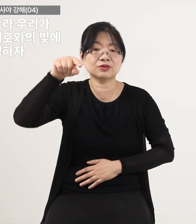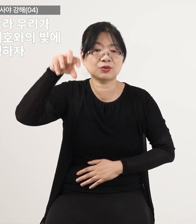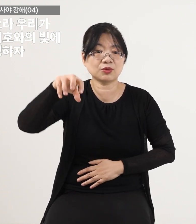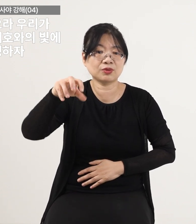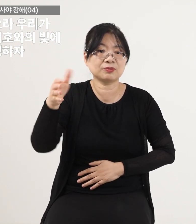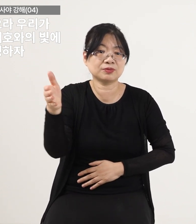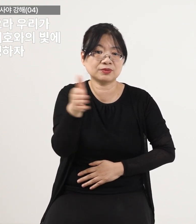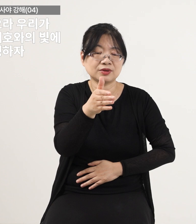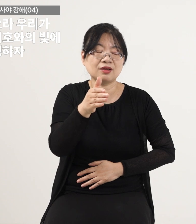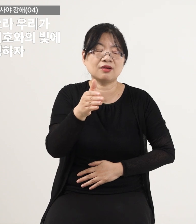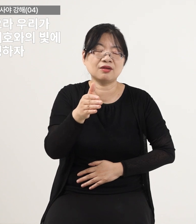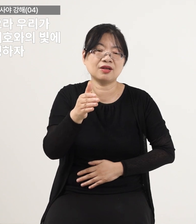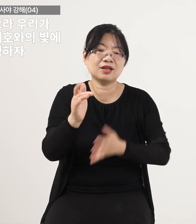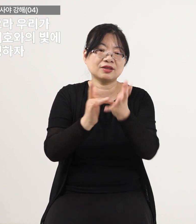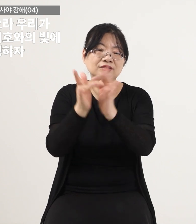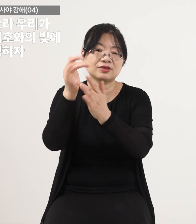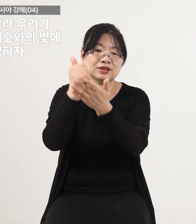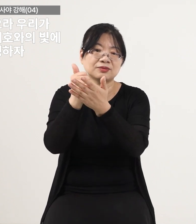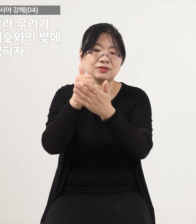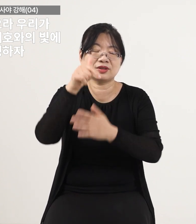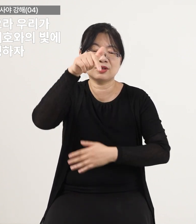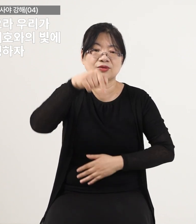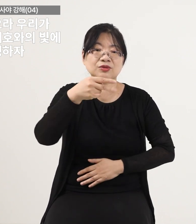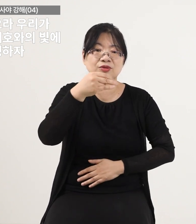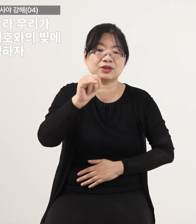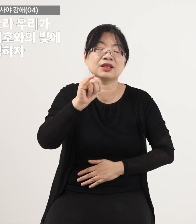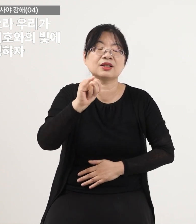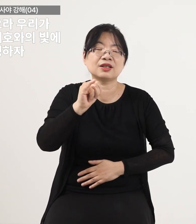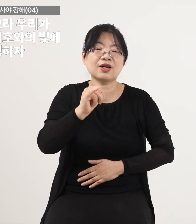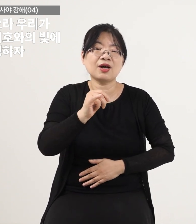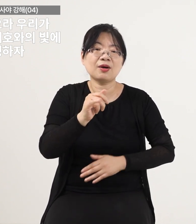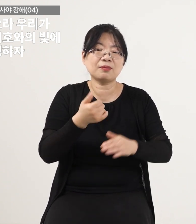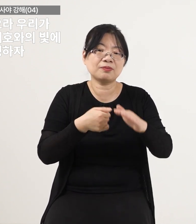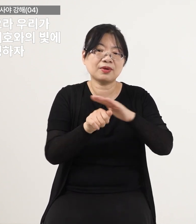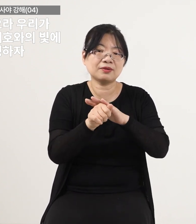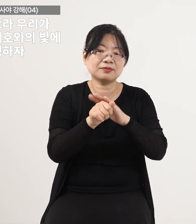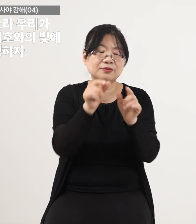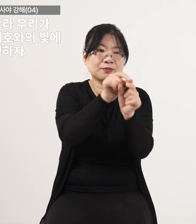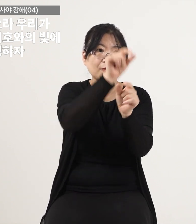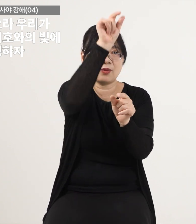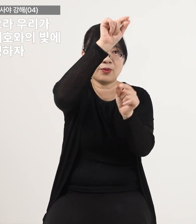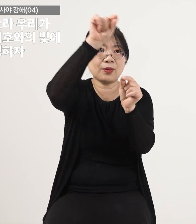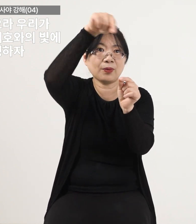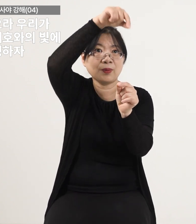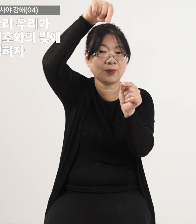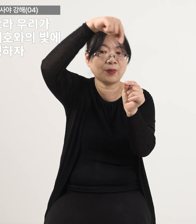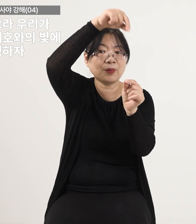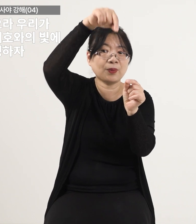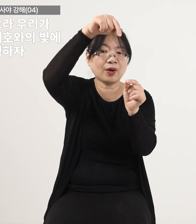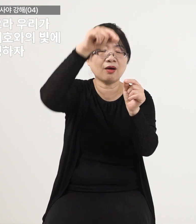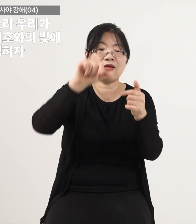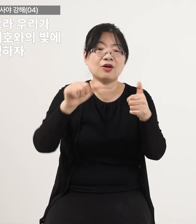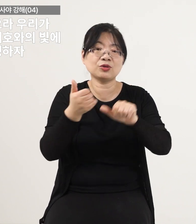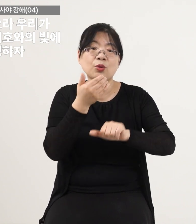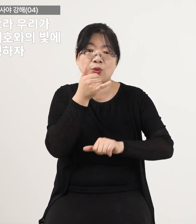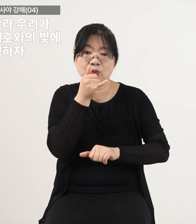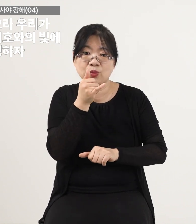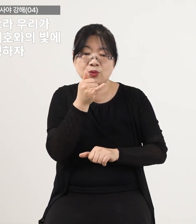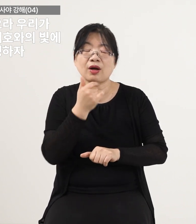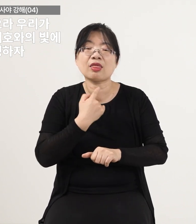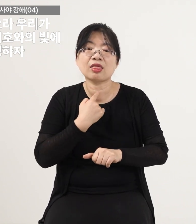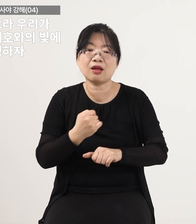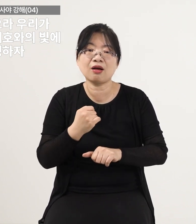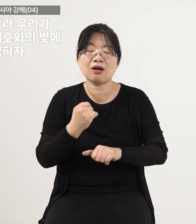거기에서 그분이 구리뱀을 장대 끝에 달아 죽을 수 있었던